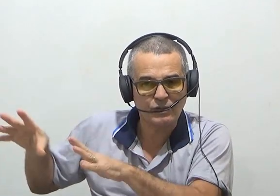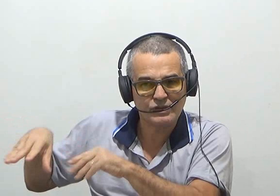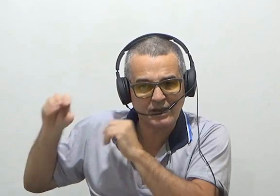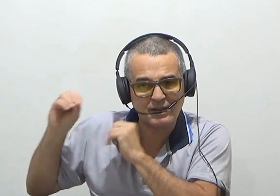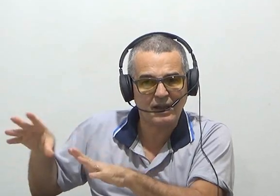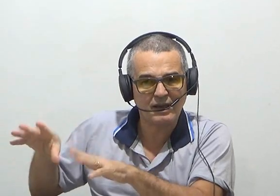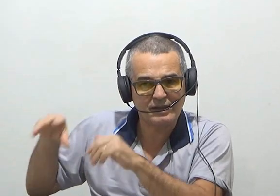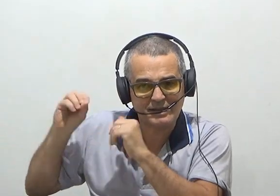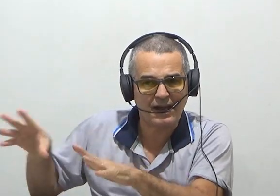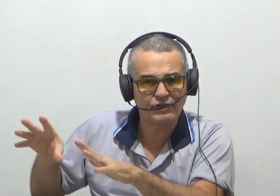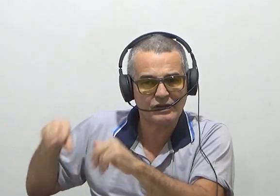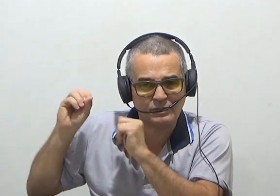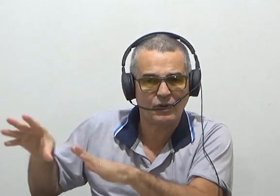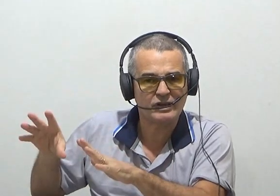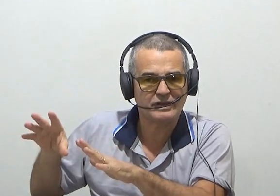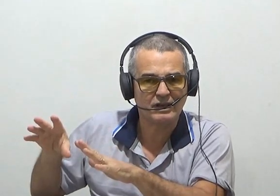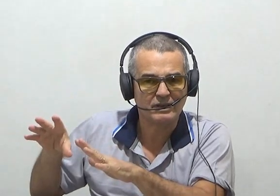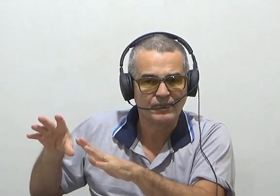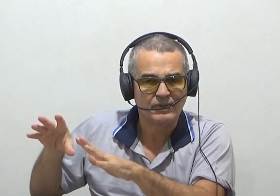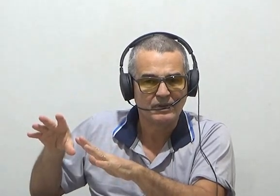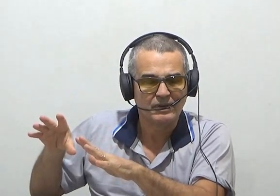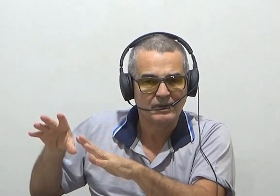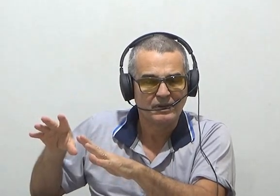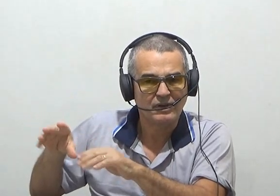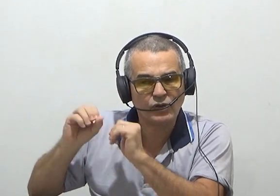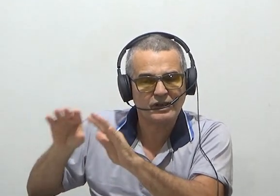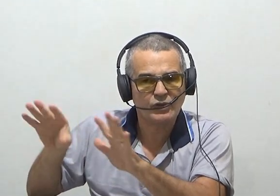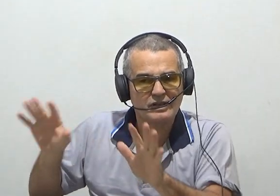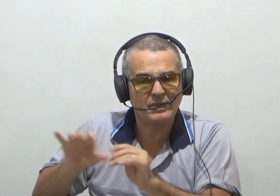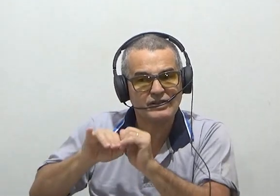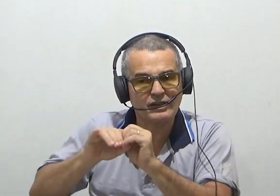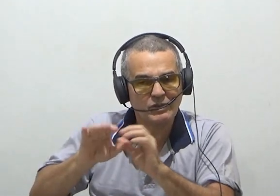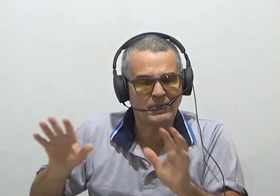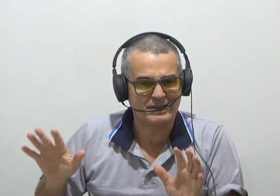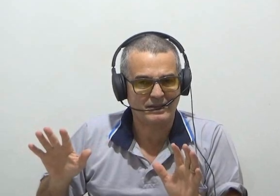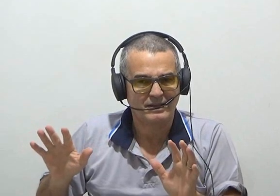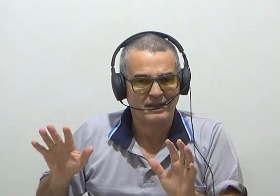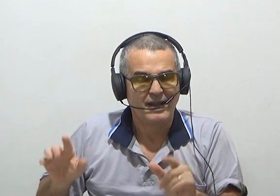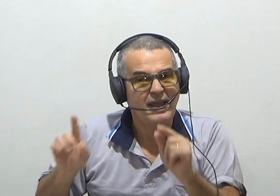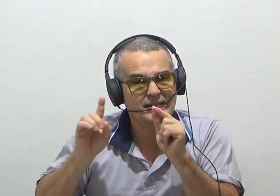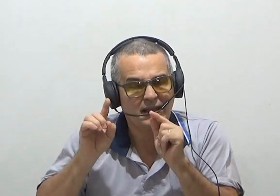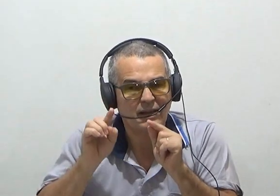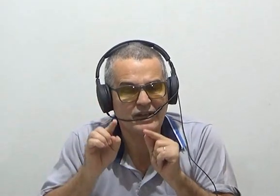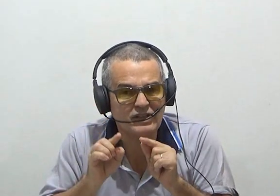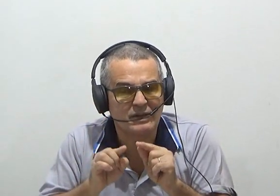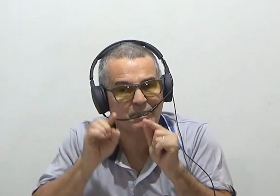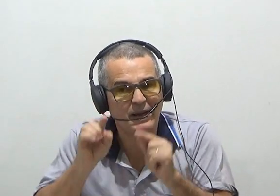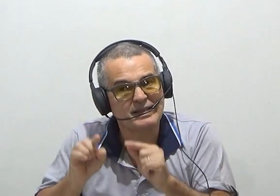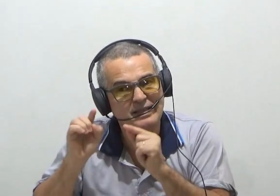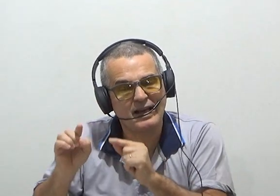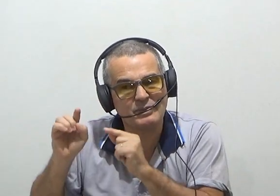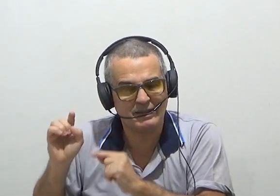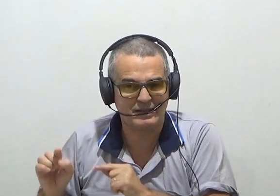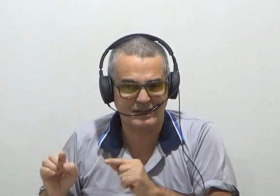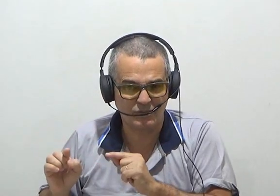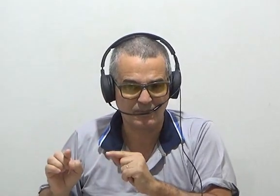tem bancos, cadeiras, árvores, bosque e outras coisas mais dentro de uma praça. Essa a gente chama